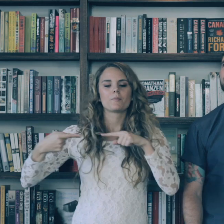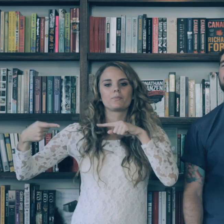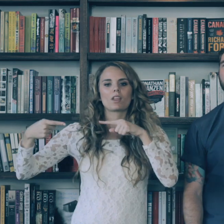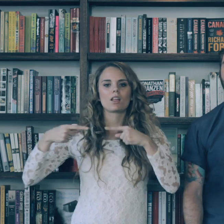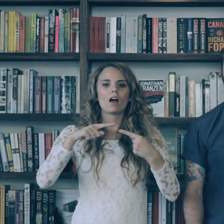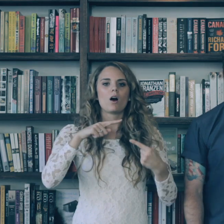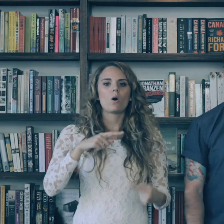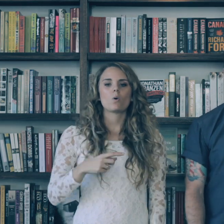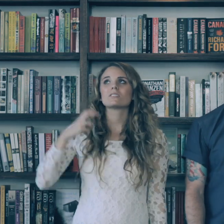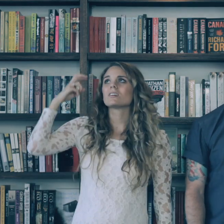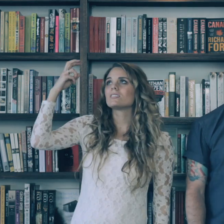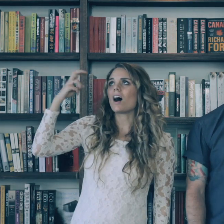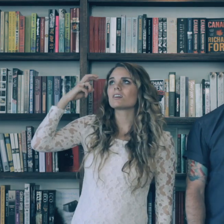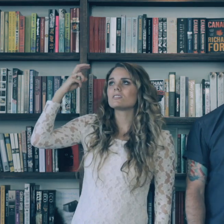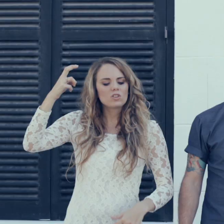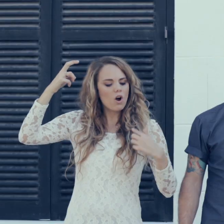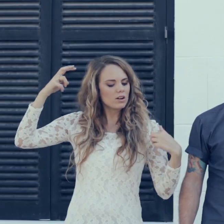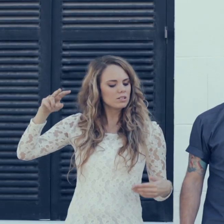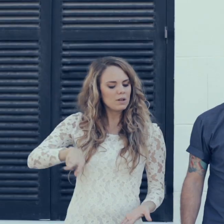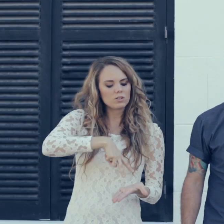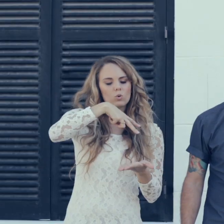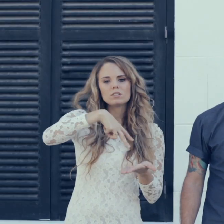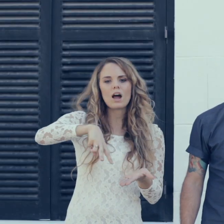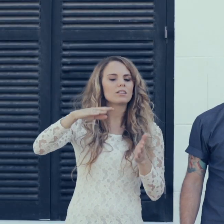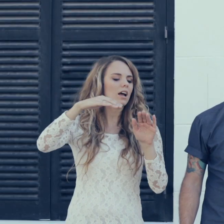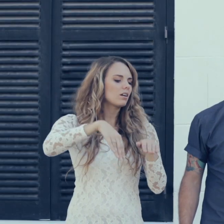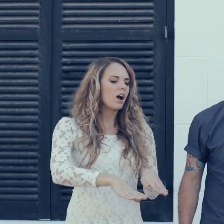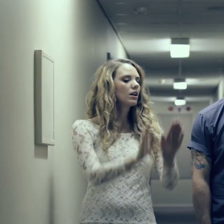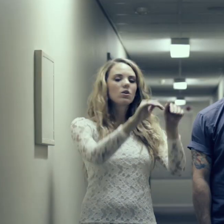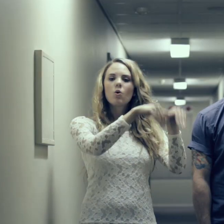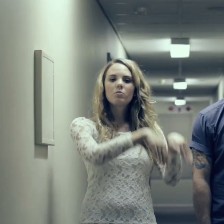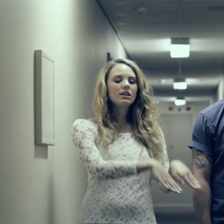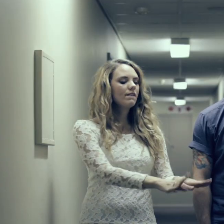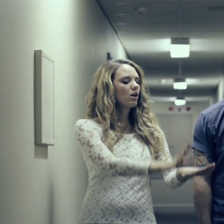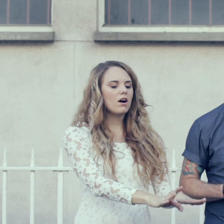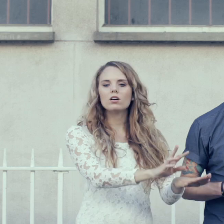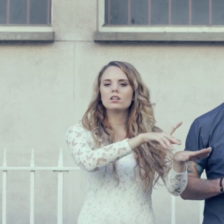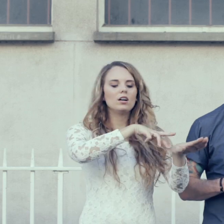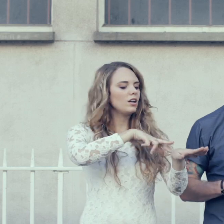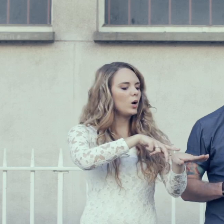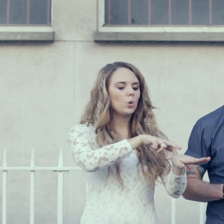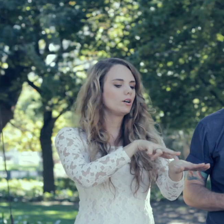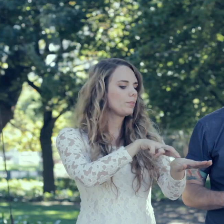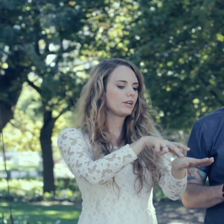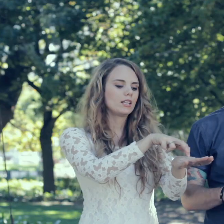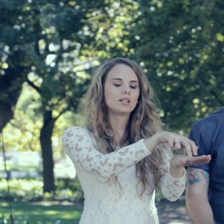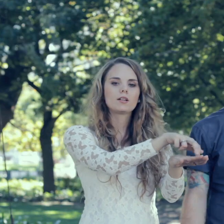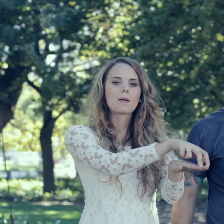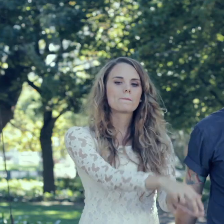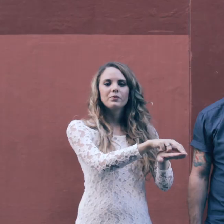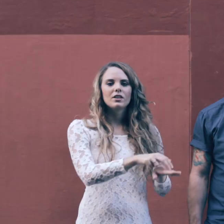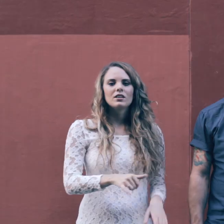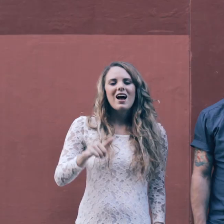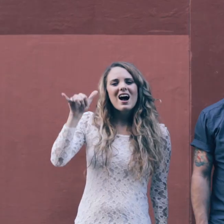smart. Ons gedagtes dans met ons hart. Ek kan nie op die water loop